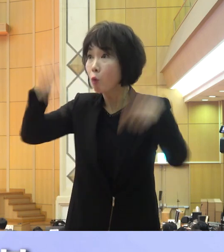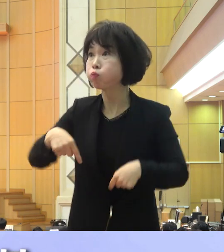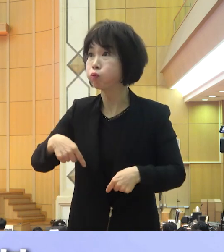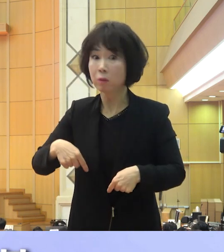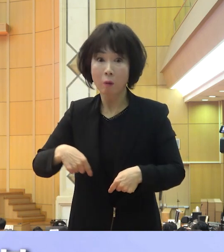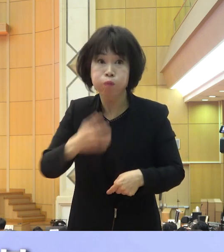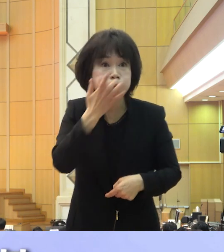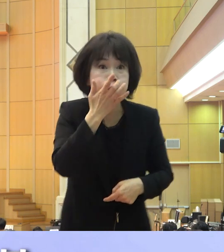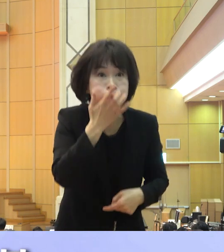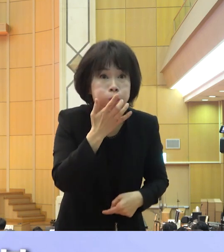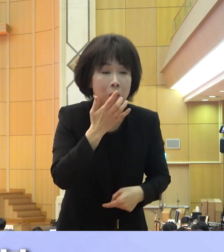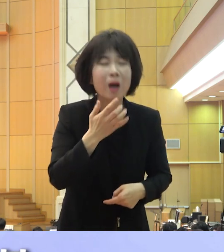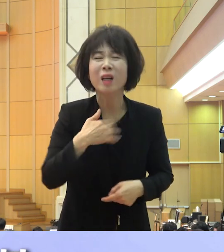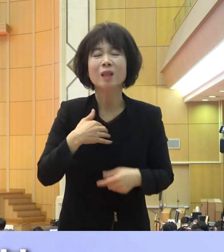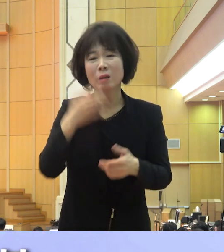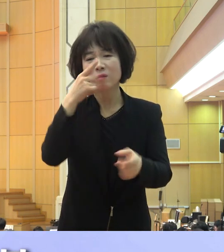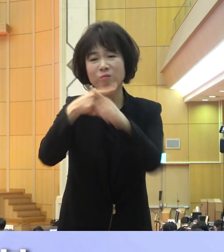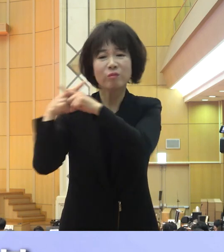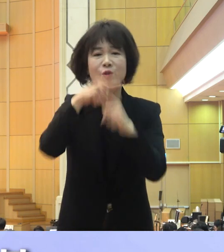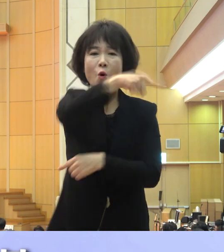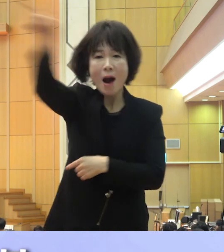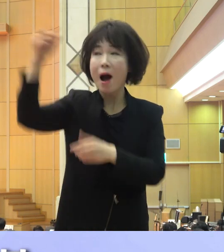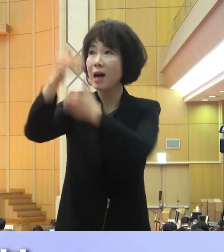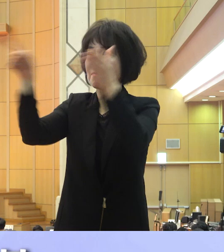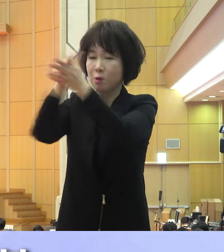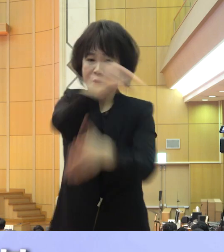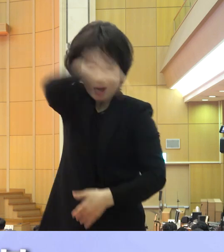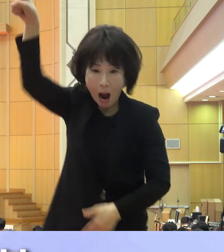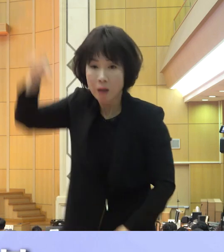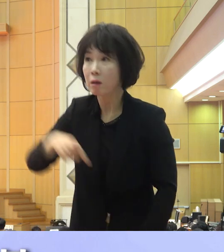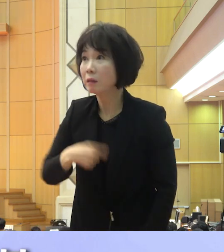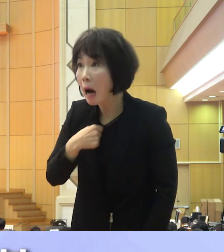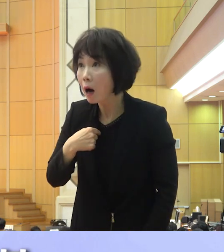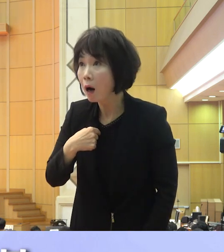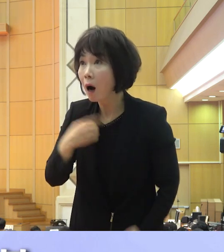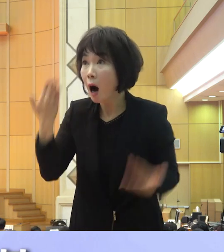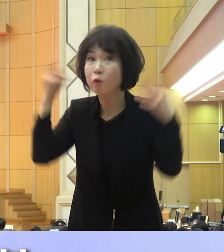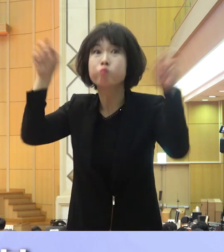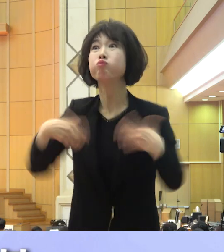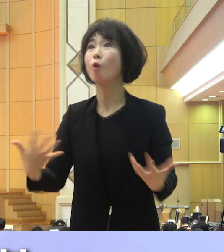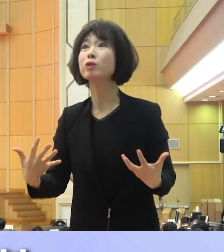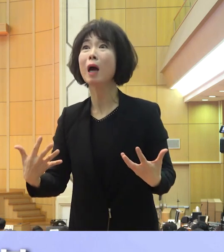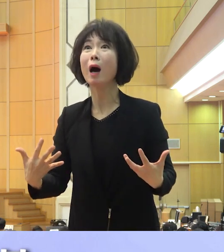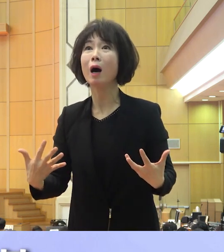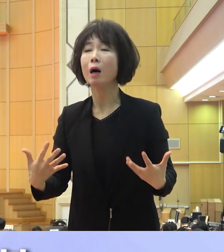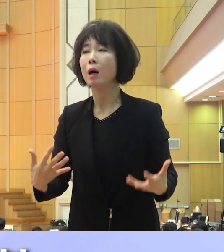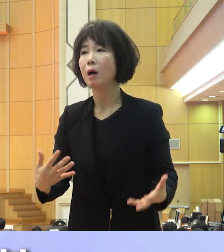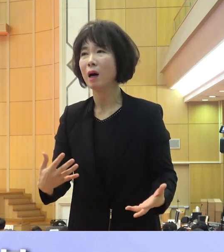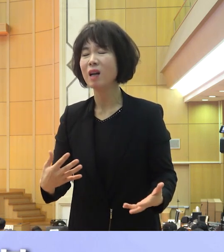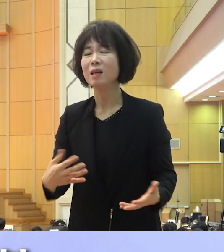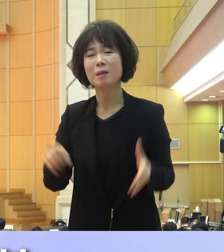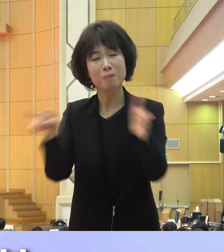가라면 가, 믿고 가. 그랬더니 가서 교육청에 가가지고 이름하고